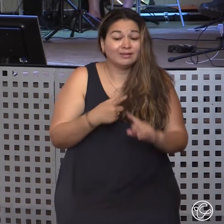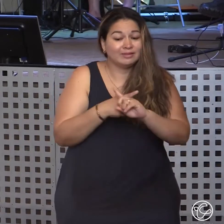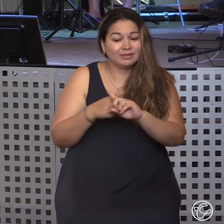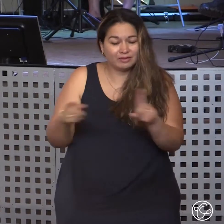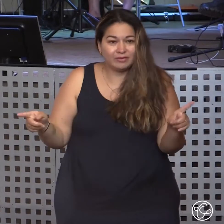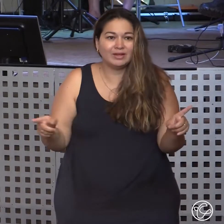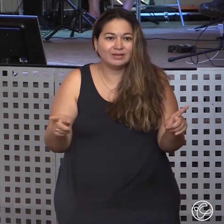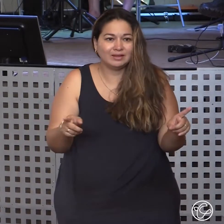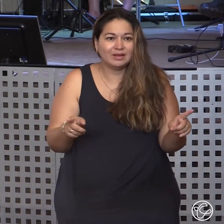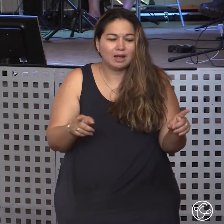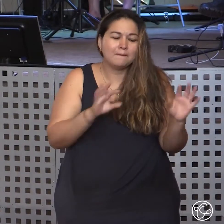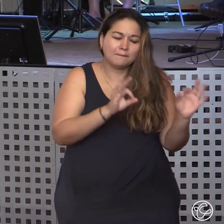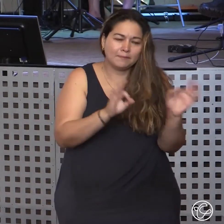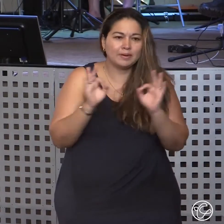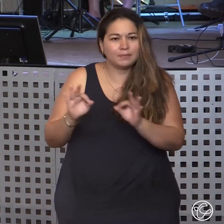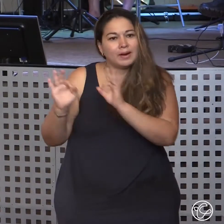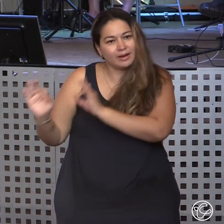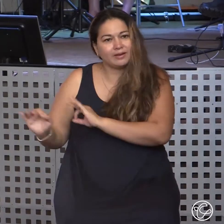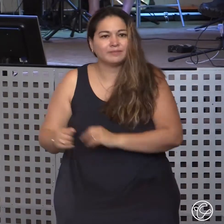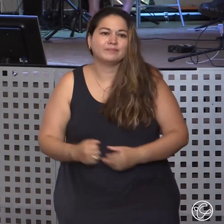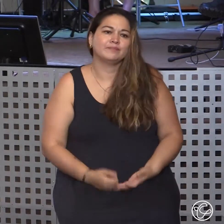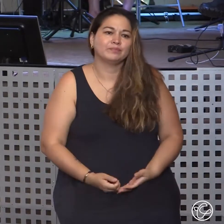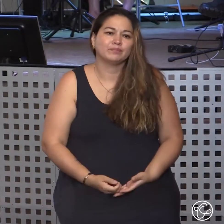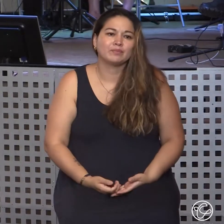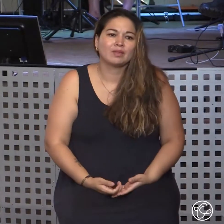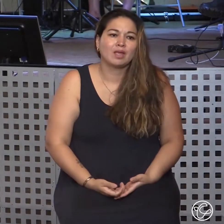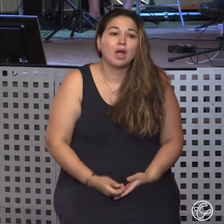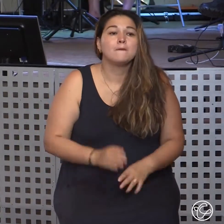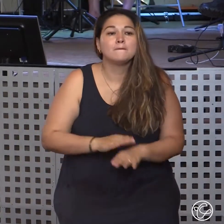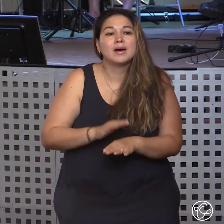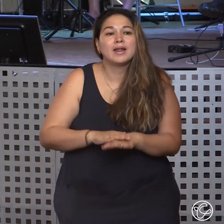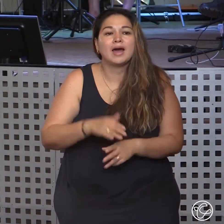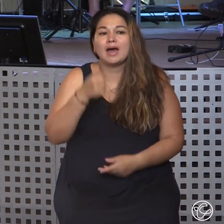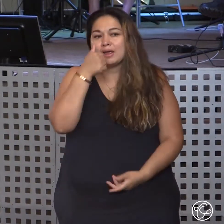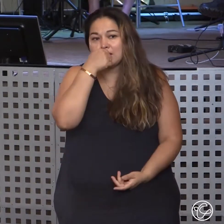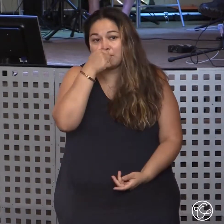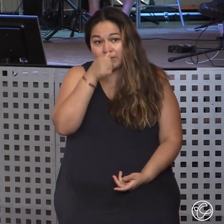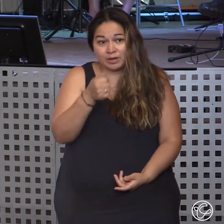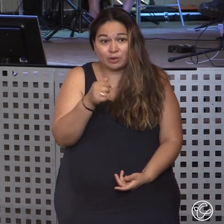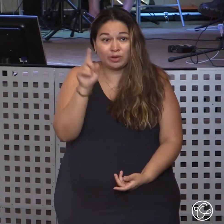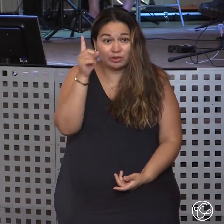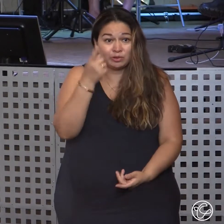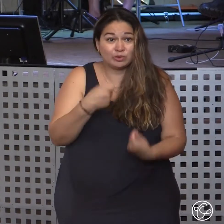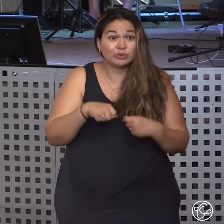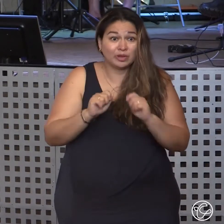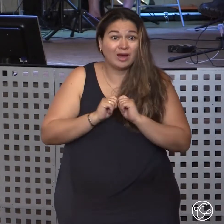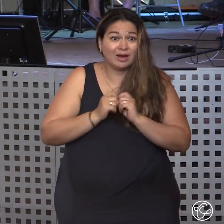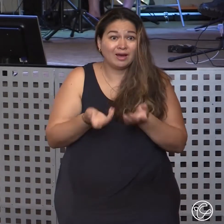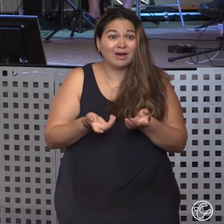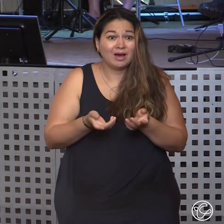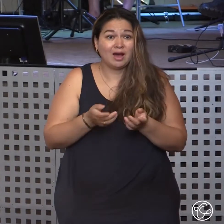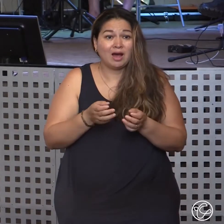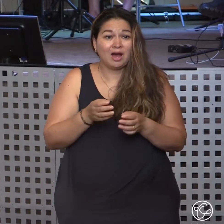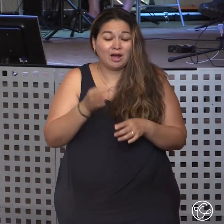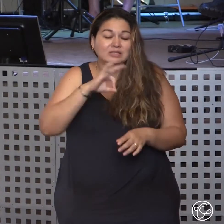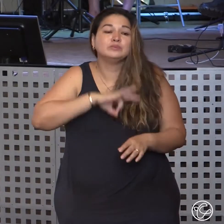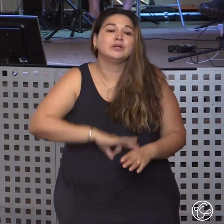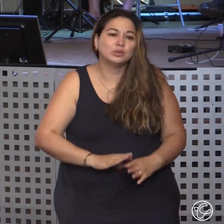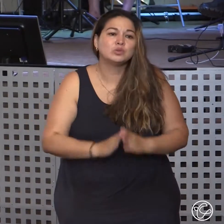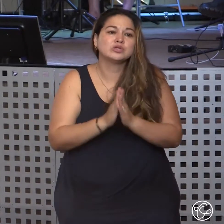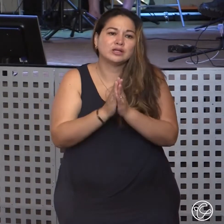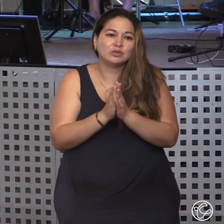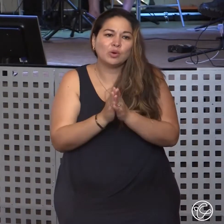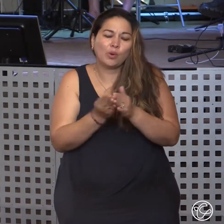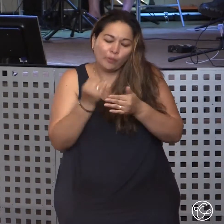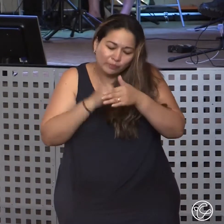Dios, que no es otra cosa que la llenura del Espíritu Santo. ¿Recordáis Efesios? No seáis llenos de mosto, sino antes bien sed